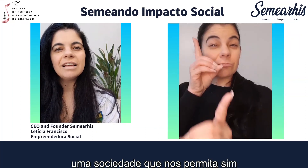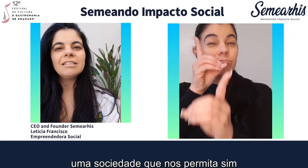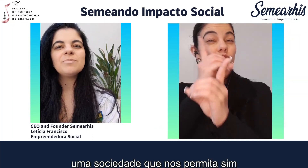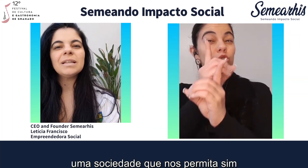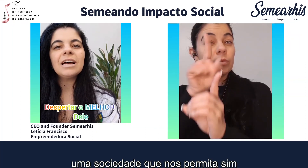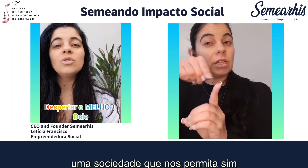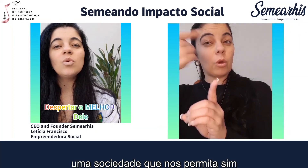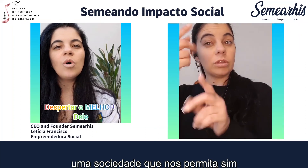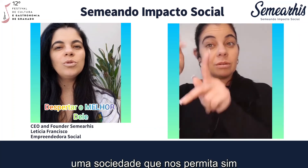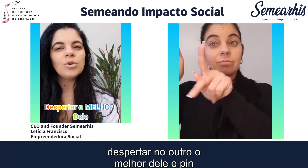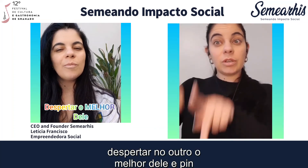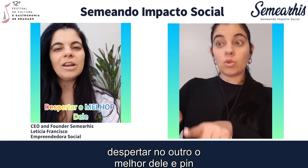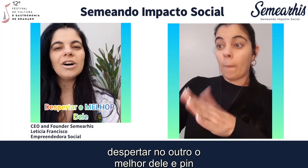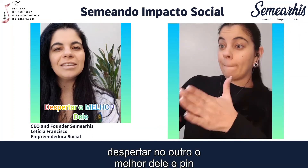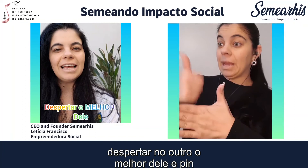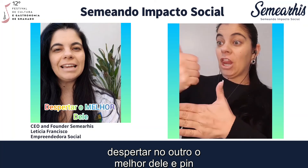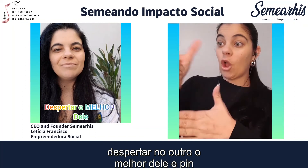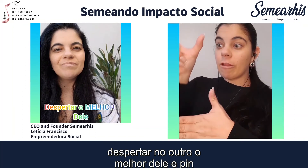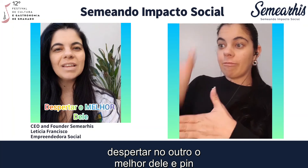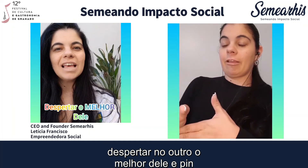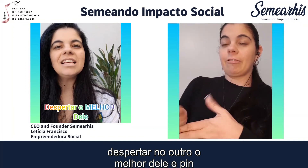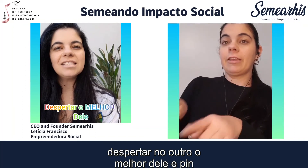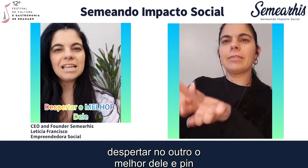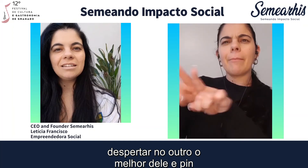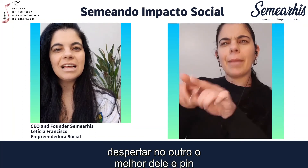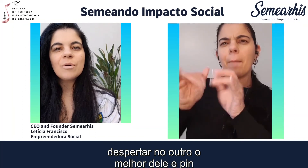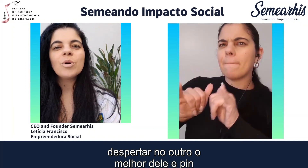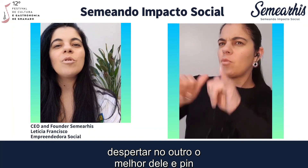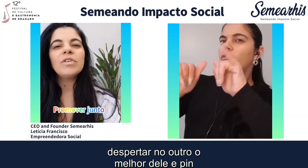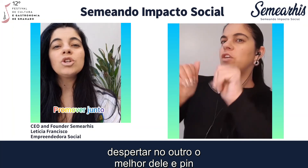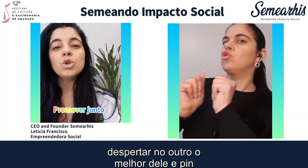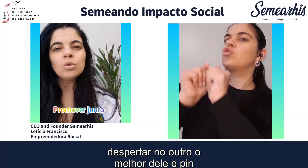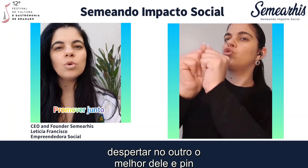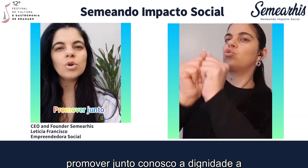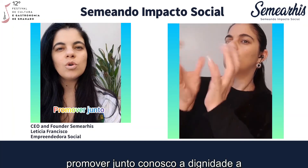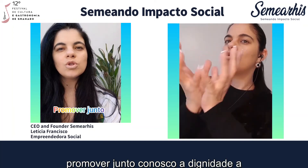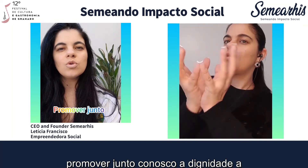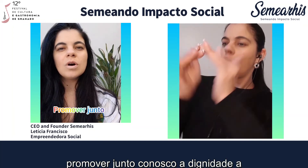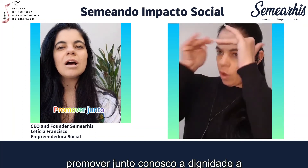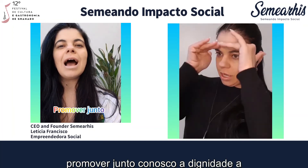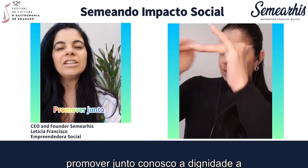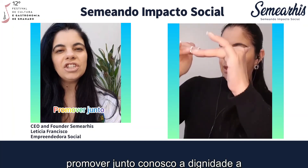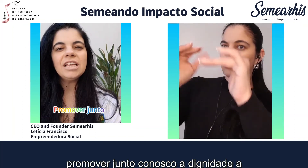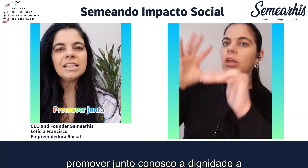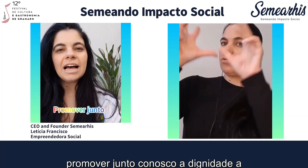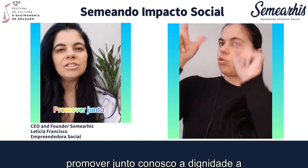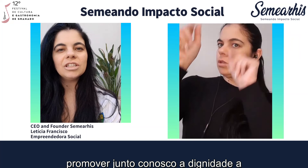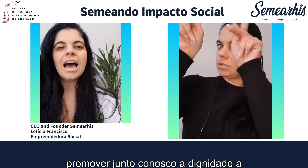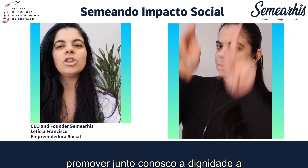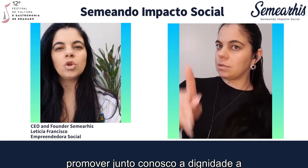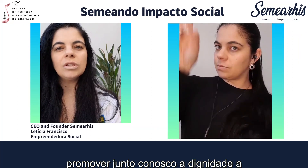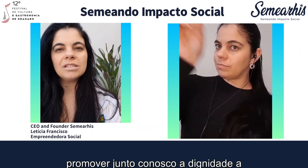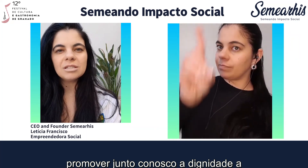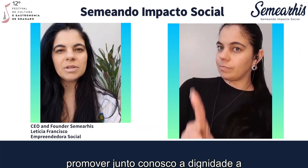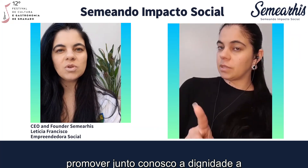sim, despertar no outro o melhor dele. E sim, promover junto conosco a dignidade